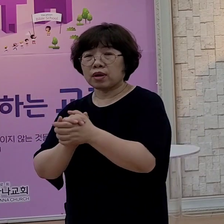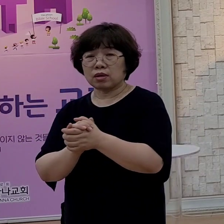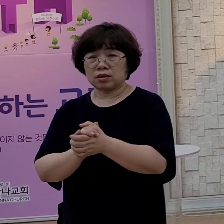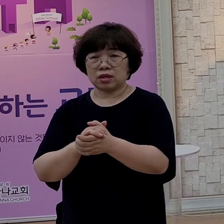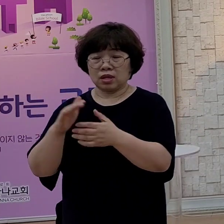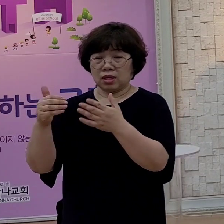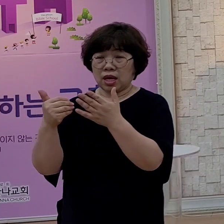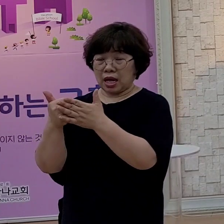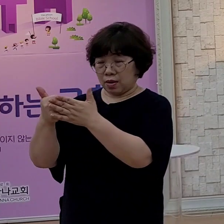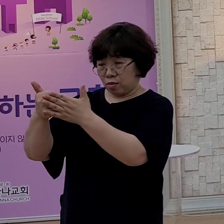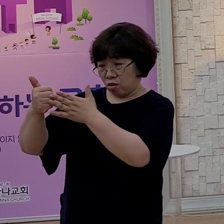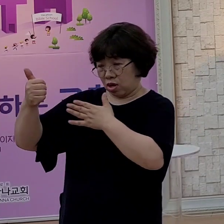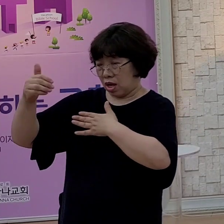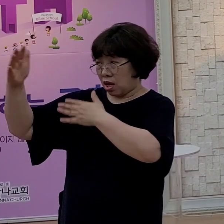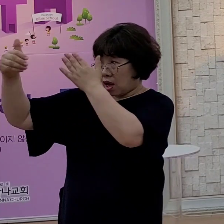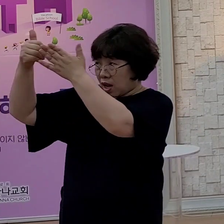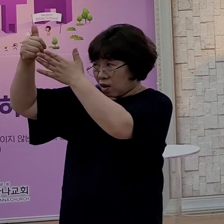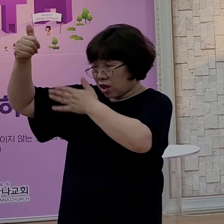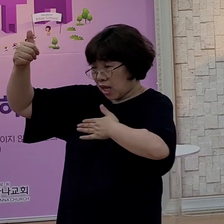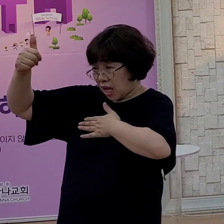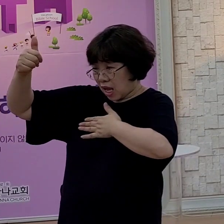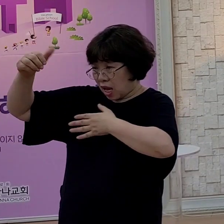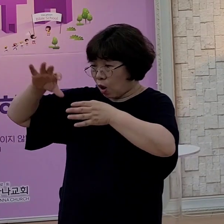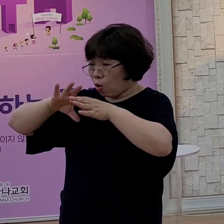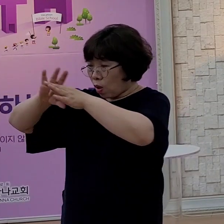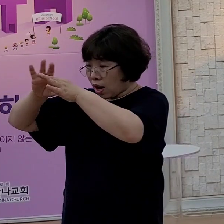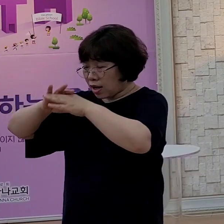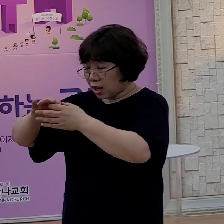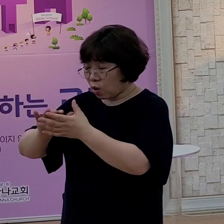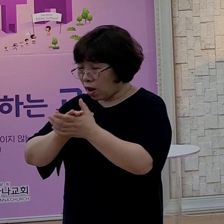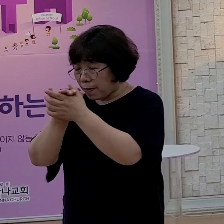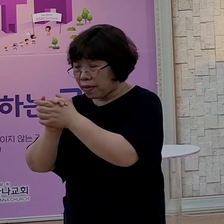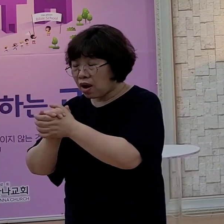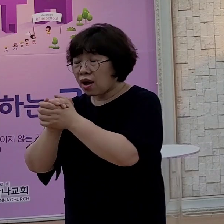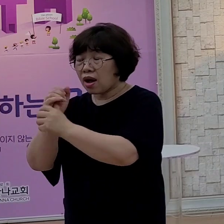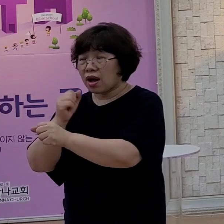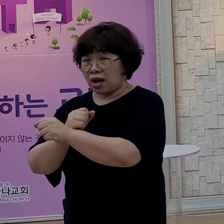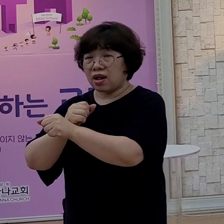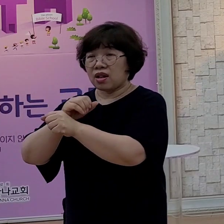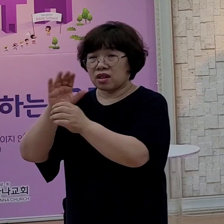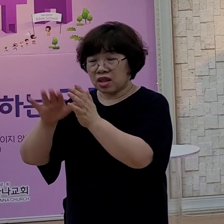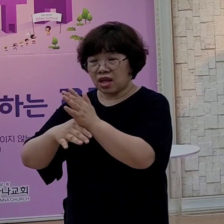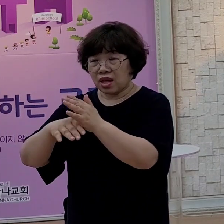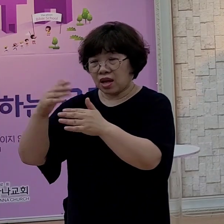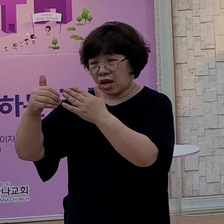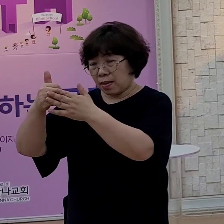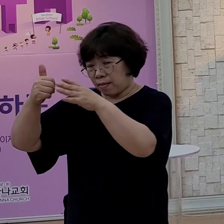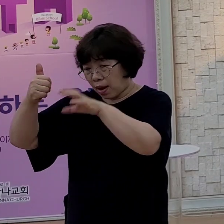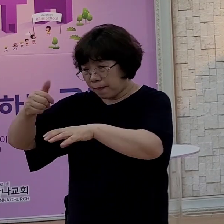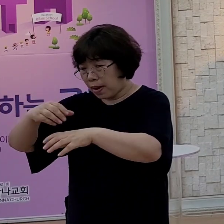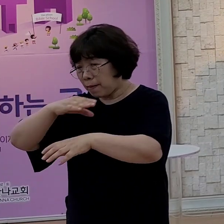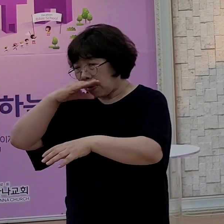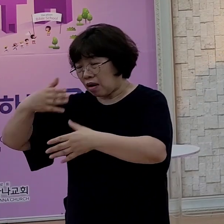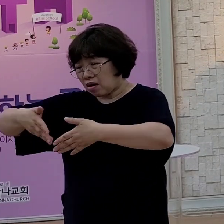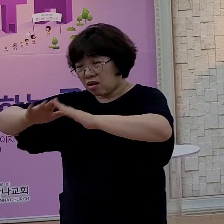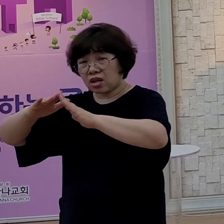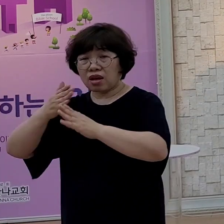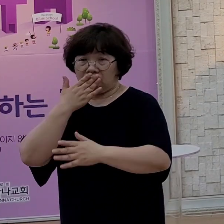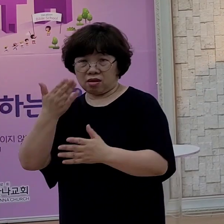아무리 여기서 여러분들을 막 책망을 하고 나물려도 하나님 앞에서 바로 서게 하기 위해서, 여러분, 이게